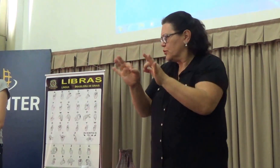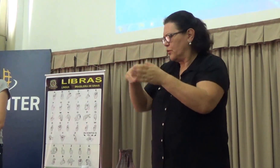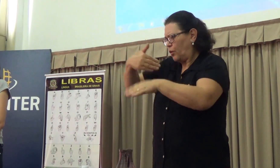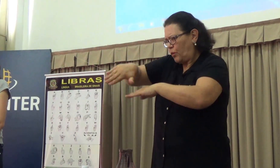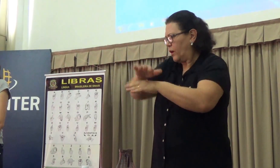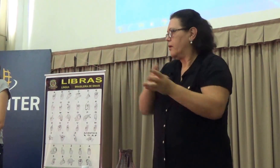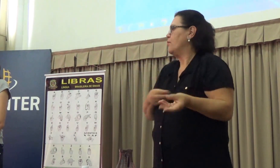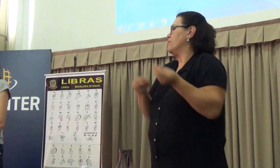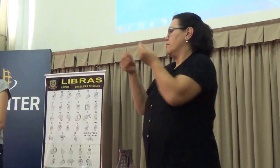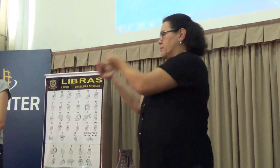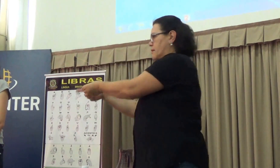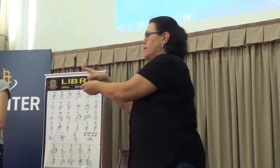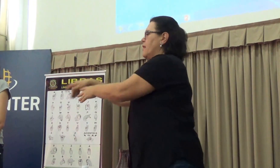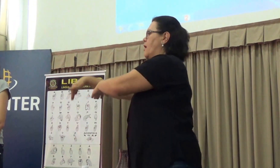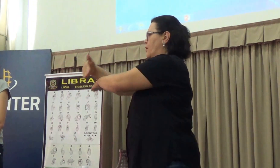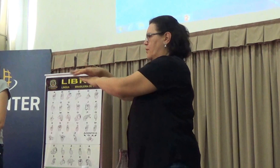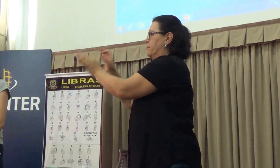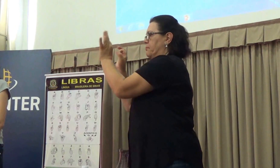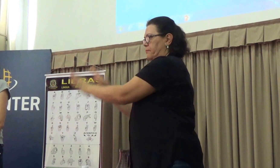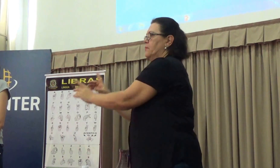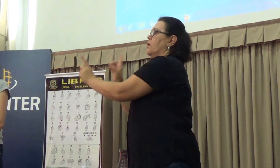perguntei o horário, então fiz toda a intermediação.